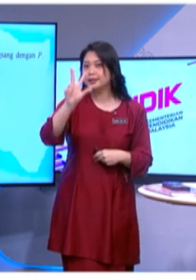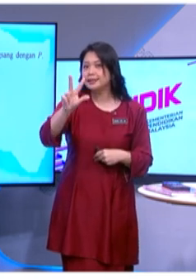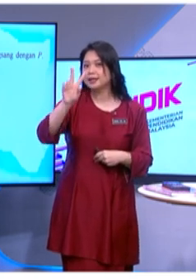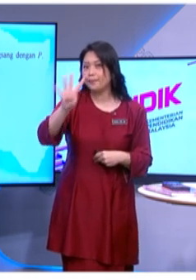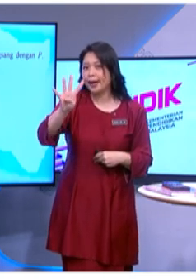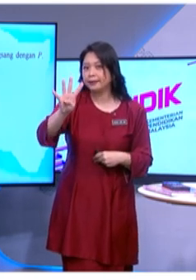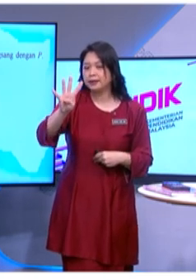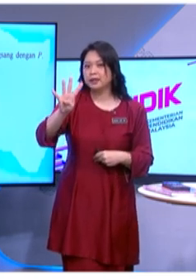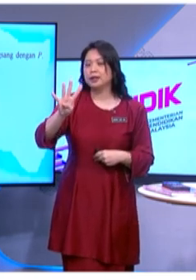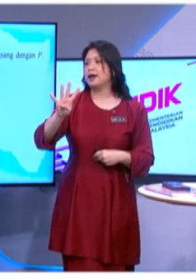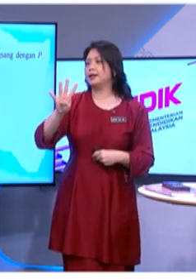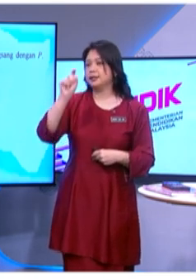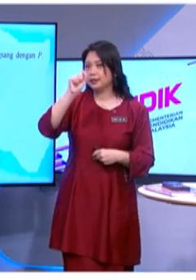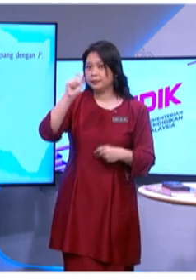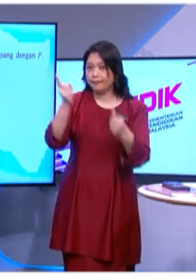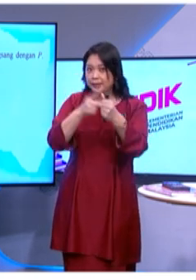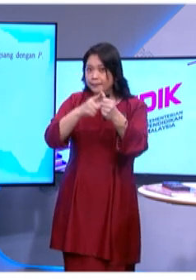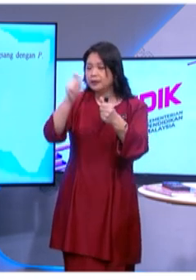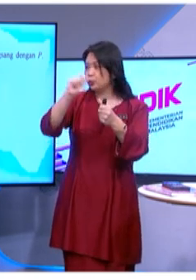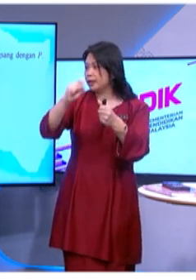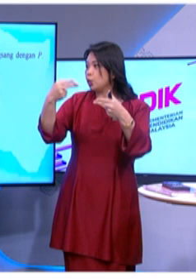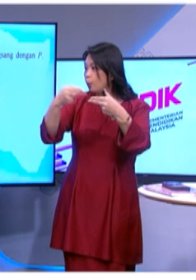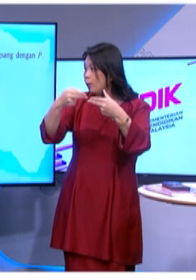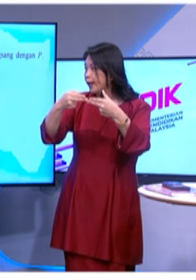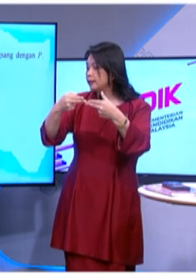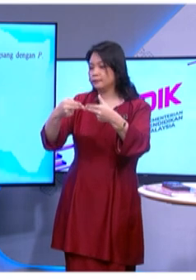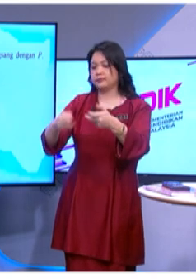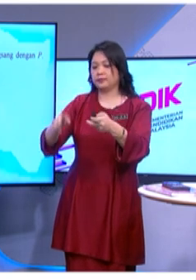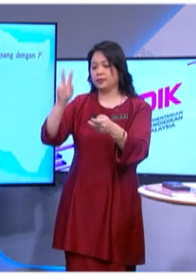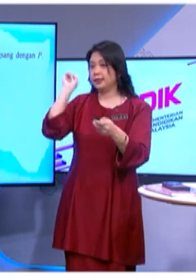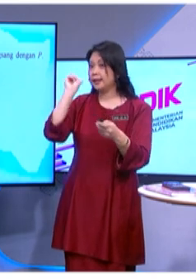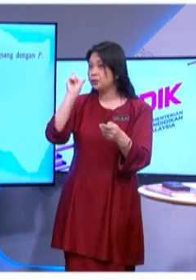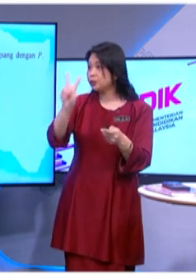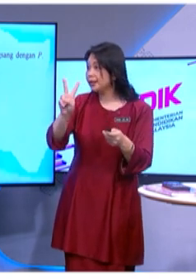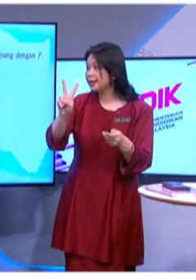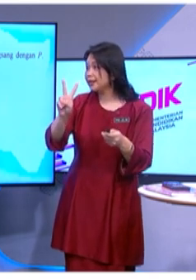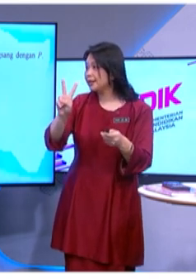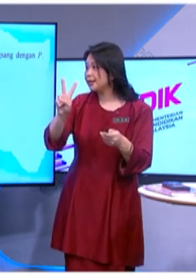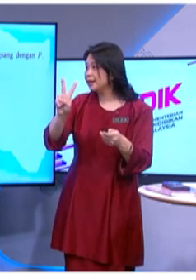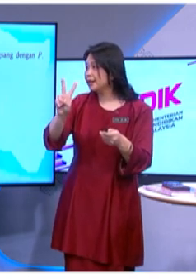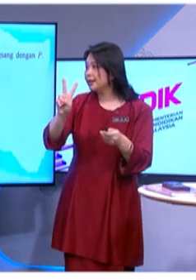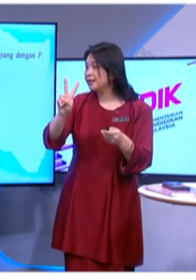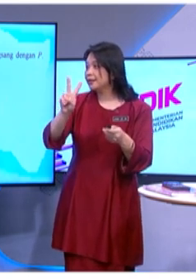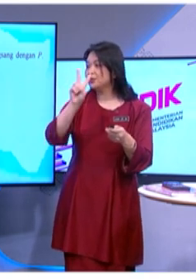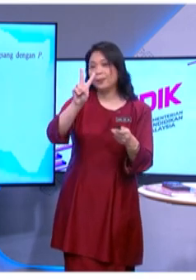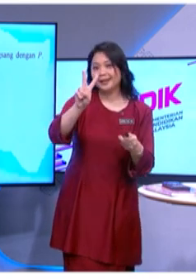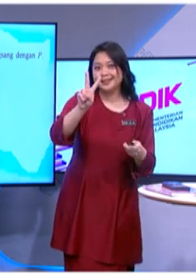1234 ah kita yang pertama tulis hubungan yang kedua Hai sampai